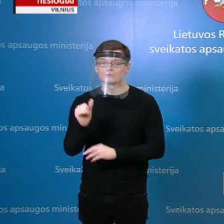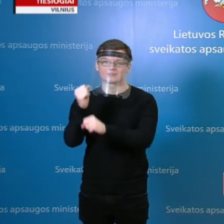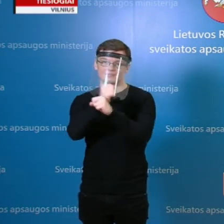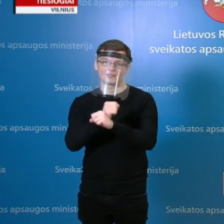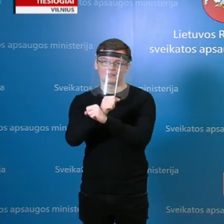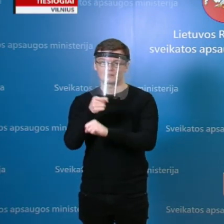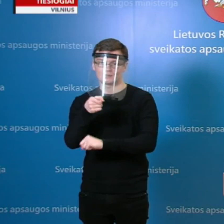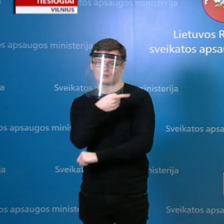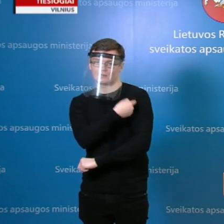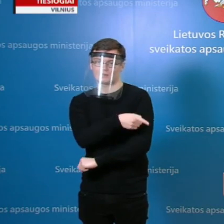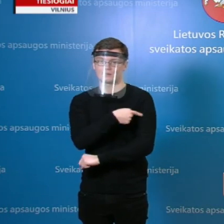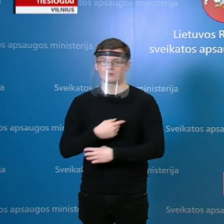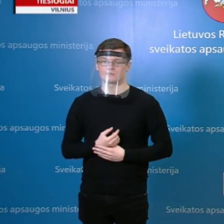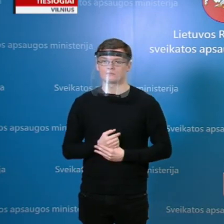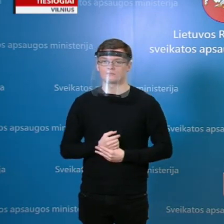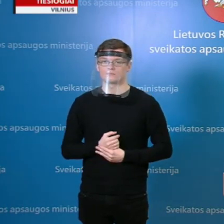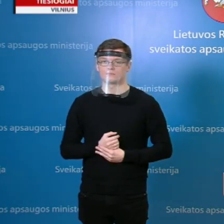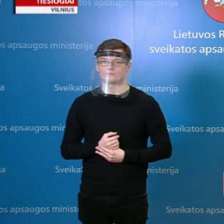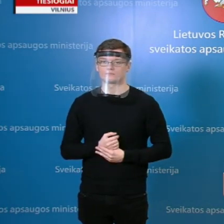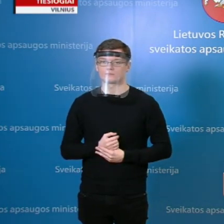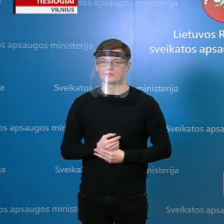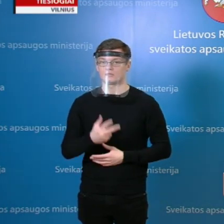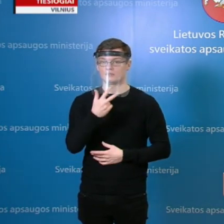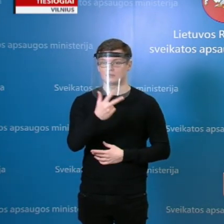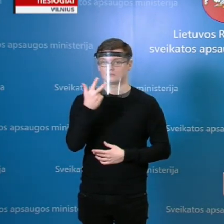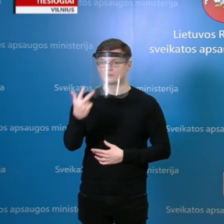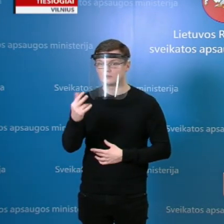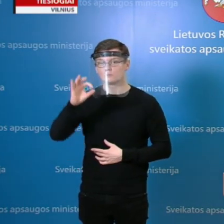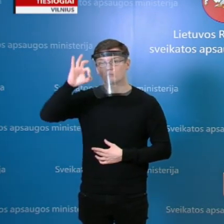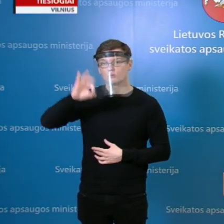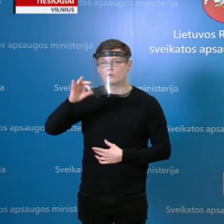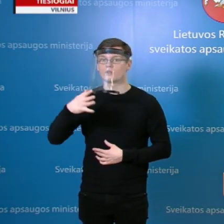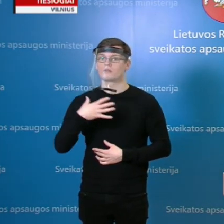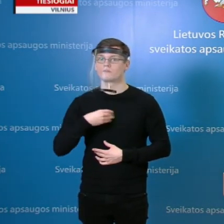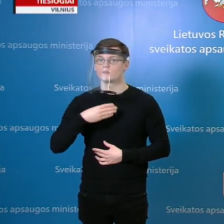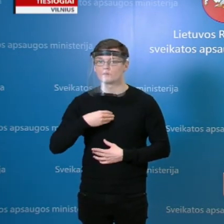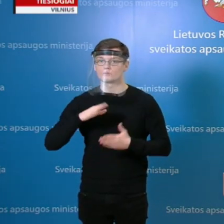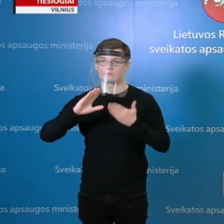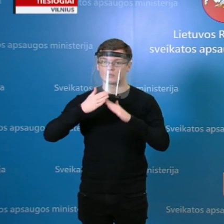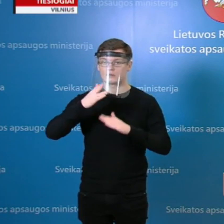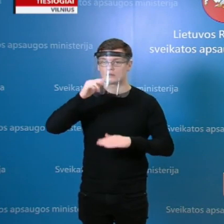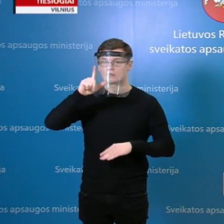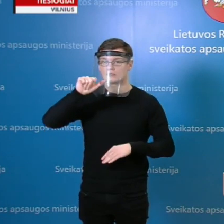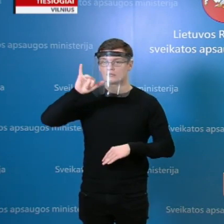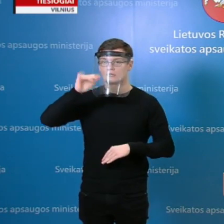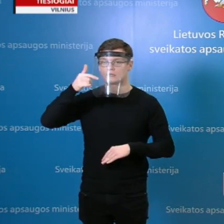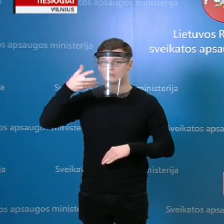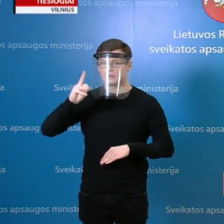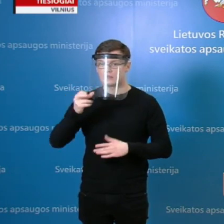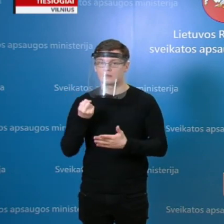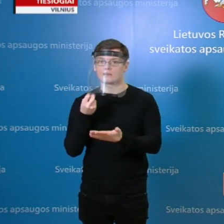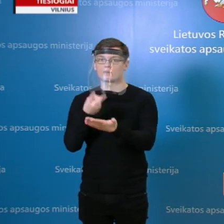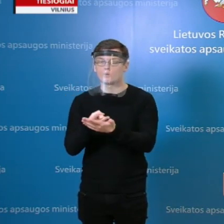apie 33% pacientų susirgusių Vilniaus miesto klinikinėje ligoninėje mirė. Taip